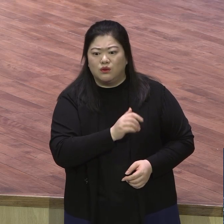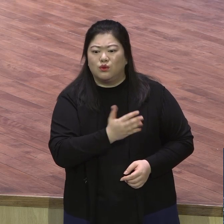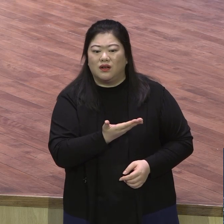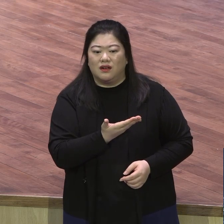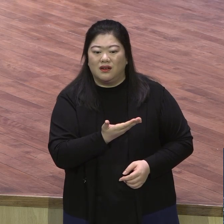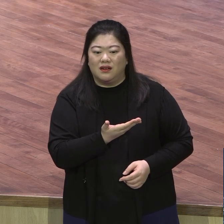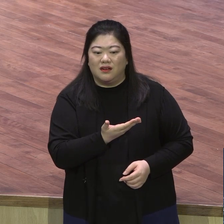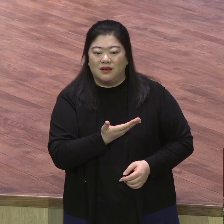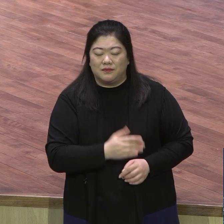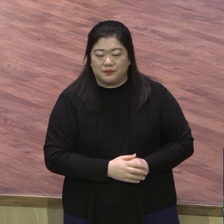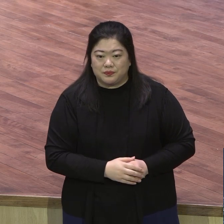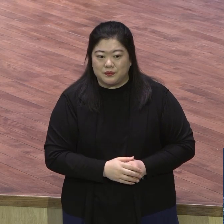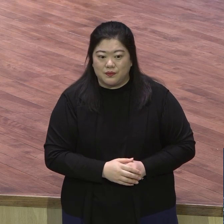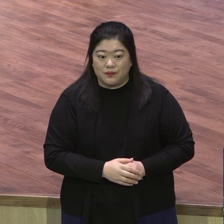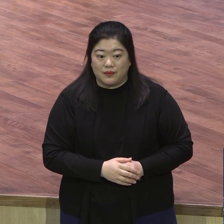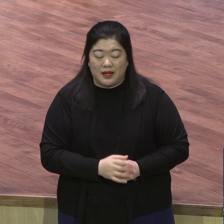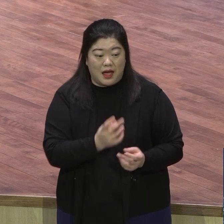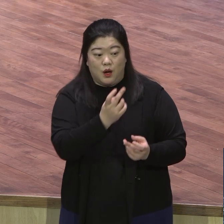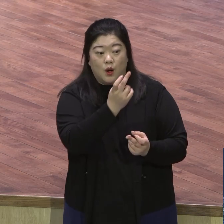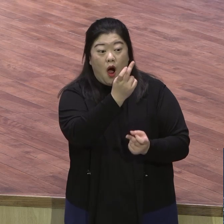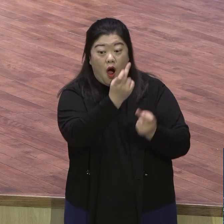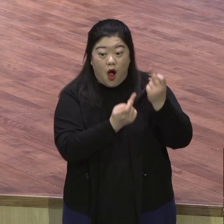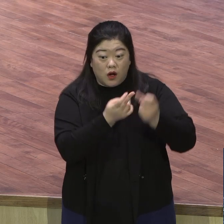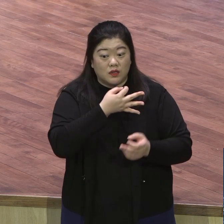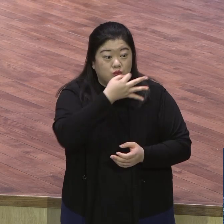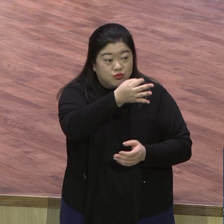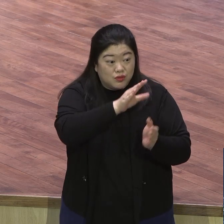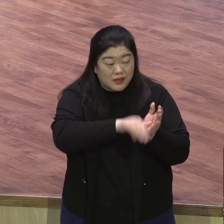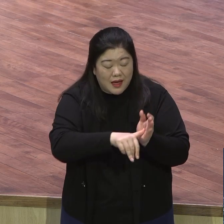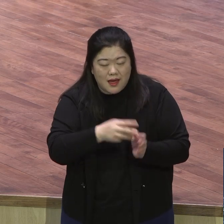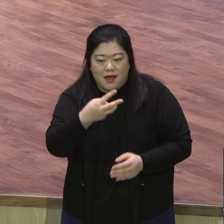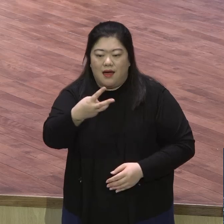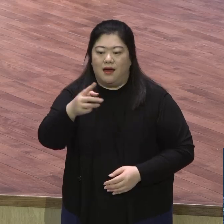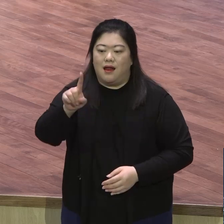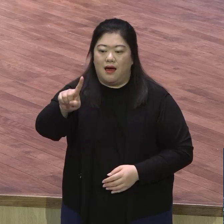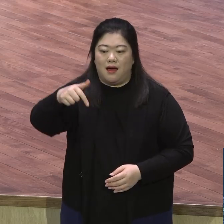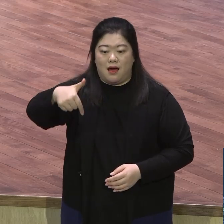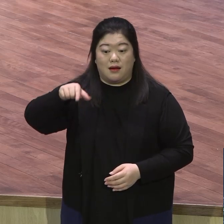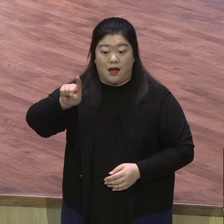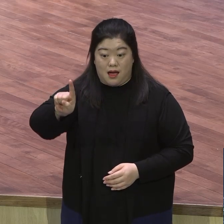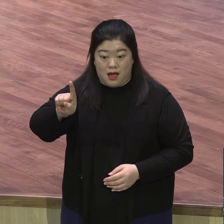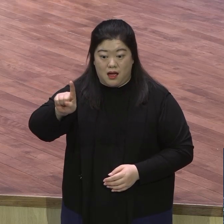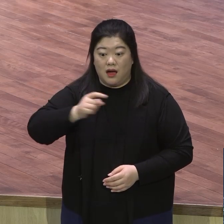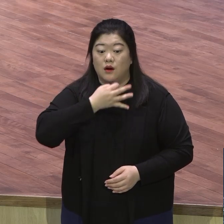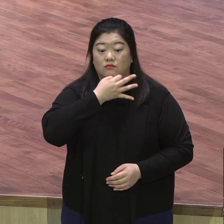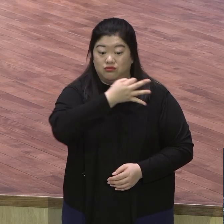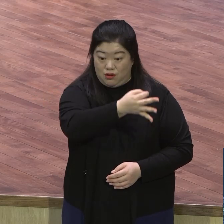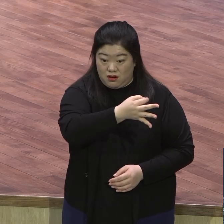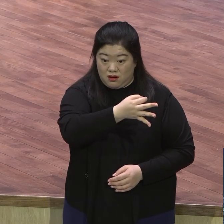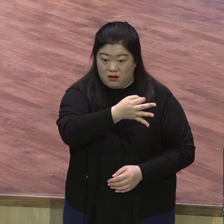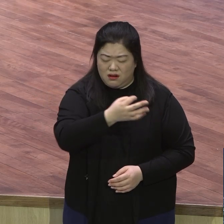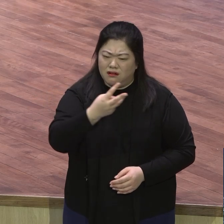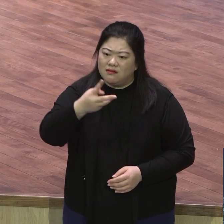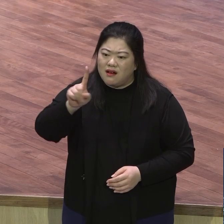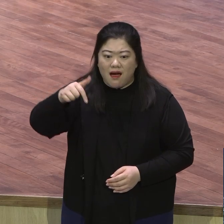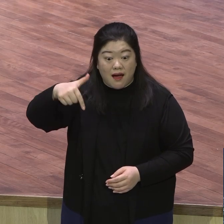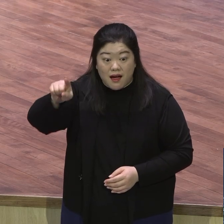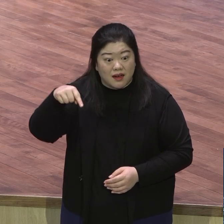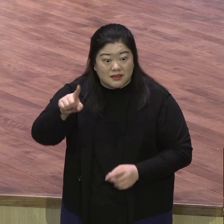본문에 보면 형제에 대해서 라가라 하고 미련한 놈이라 라고 말합니다.